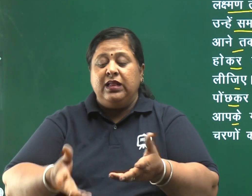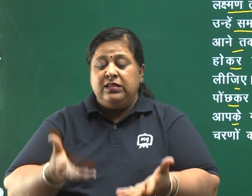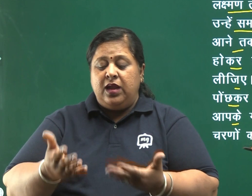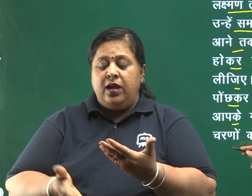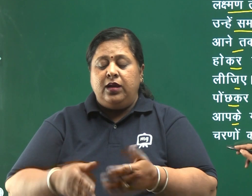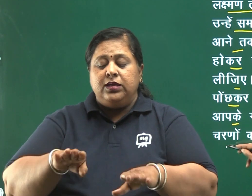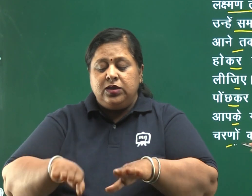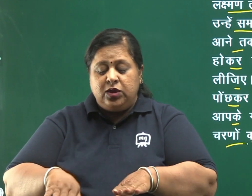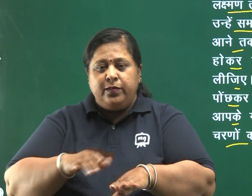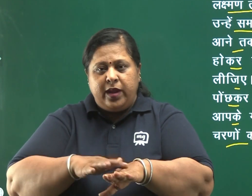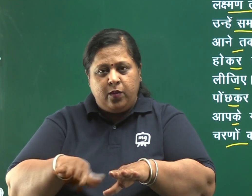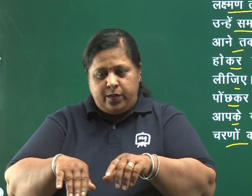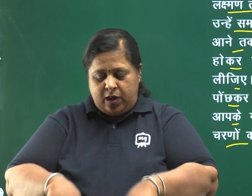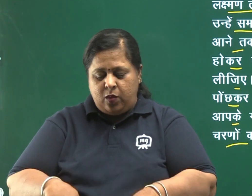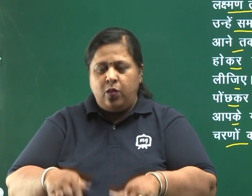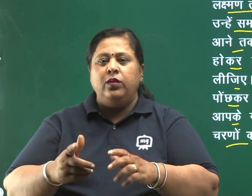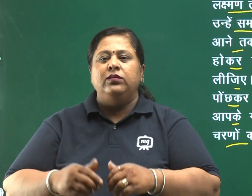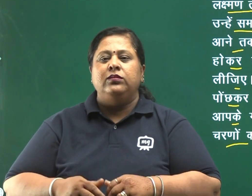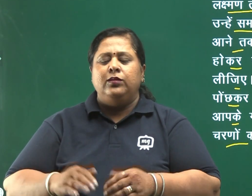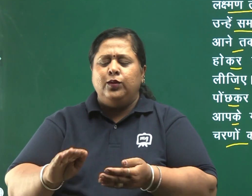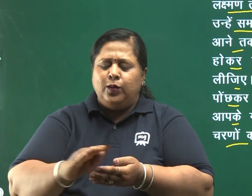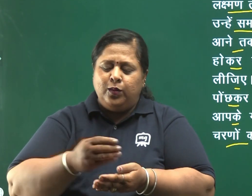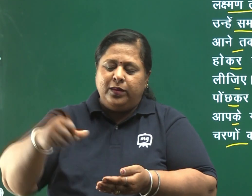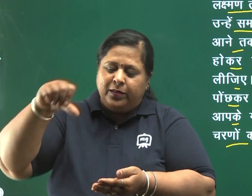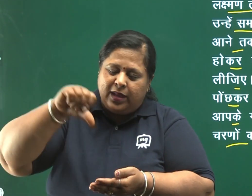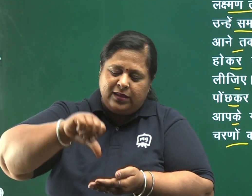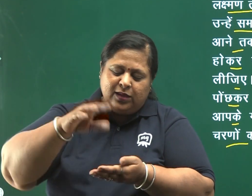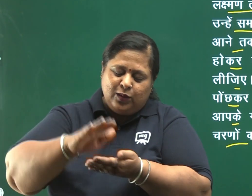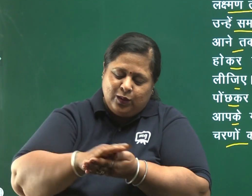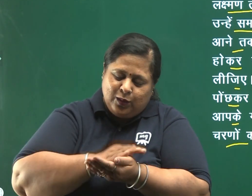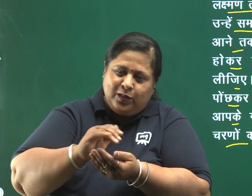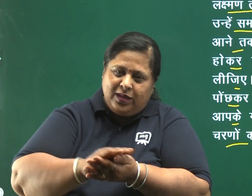तपे हुए चरणों को भी धो देती हूँ।